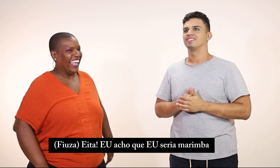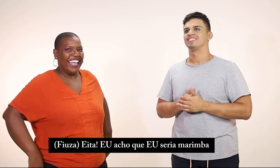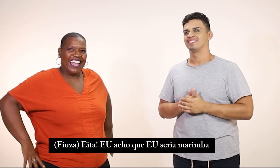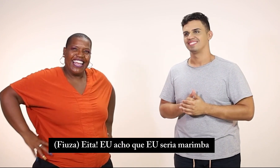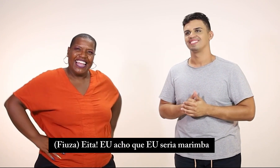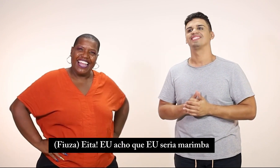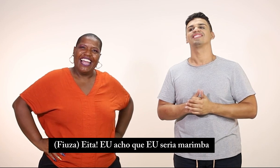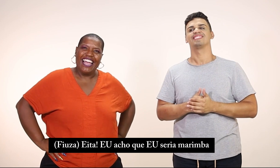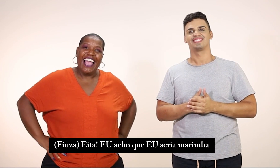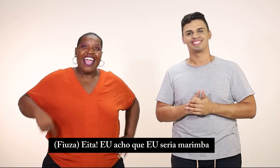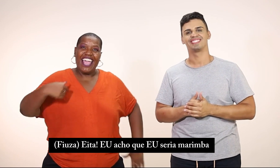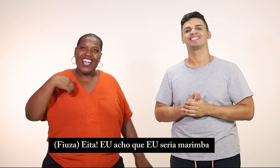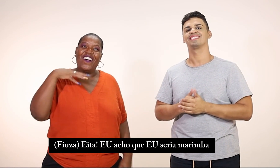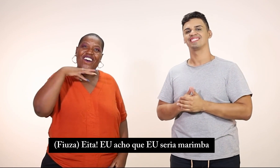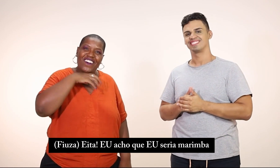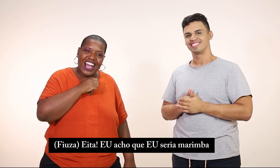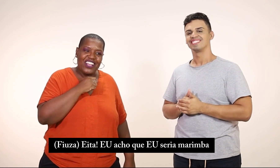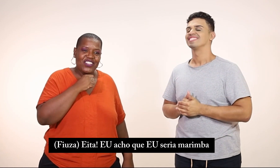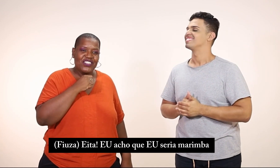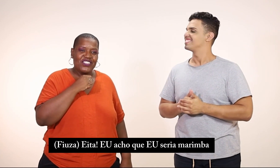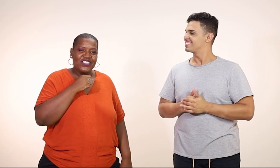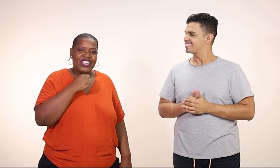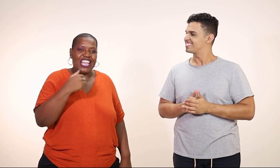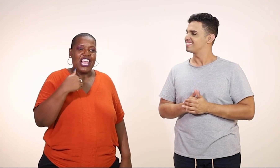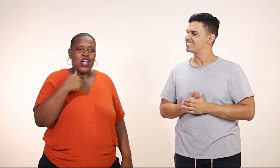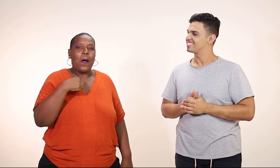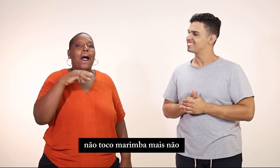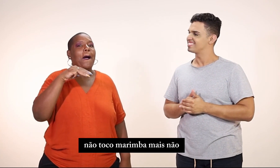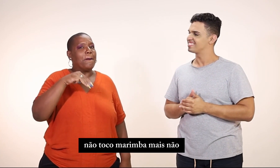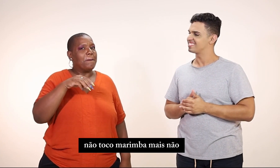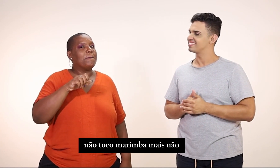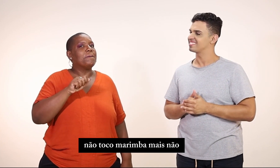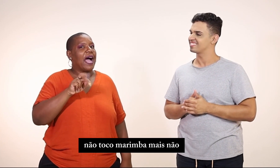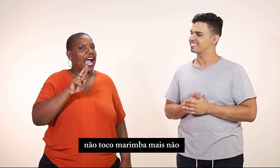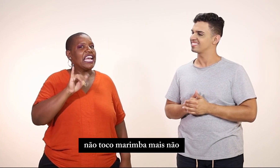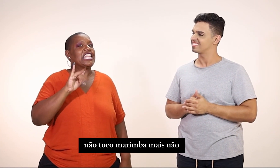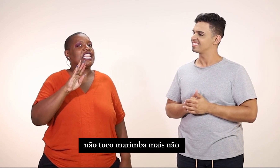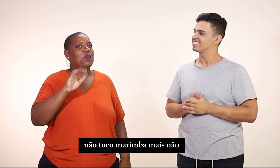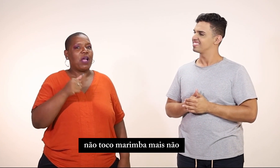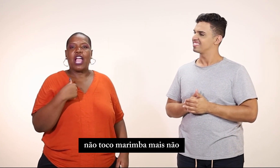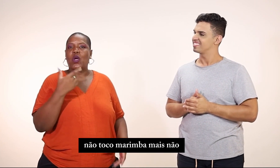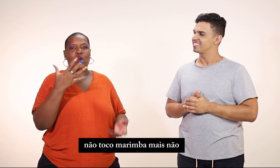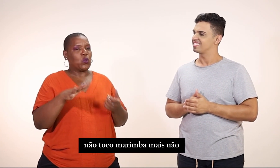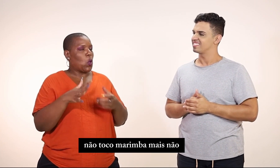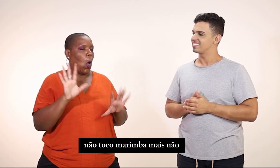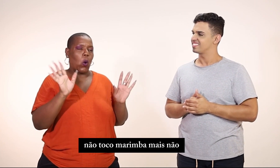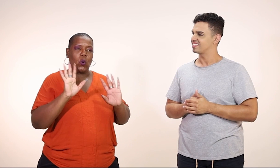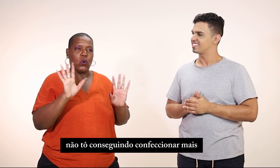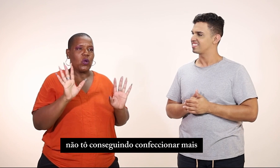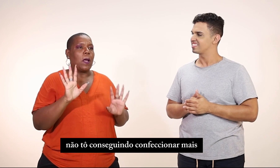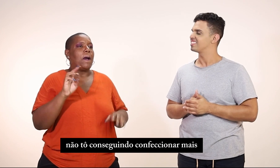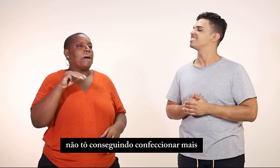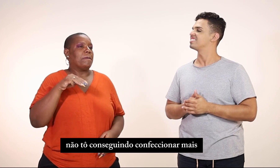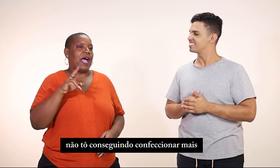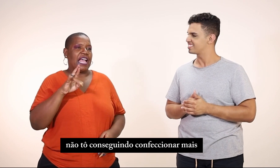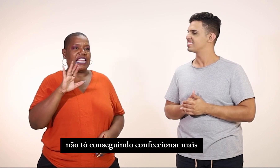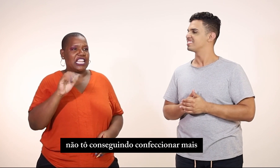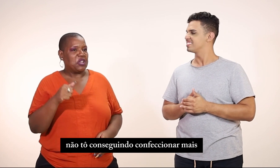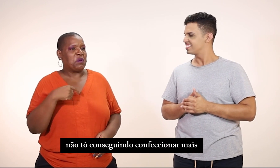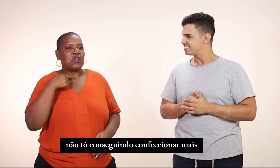Eu acho que eu seria marimba. Não toco marimba mais, não tô conseguindo